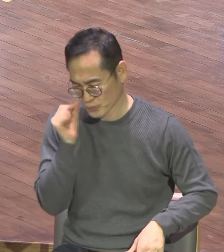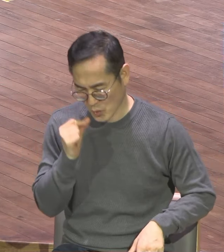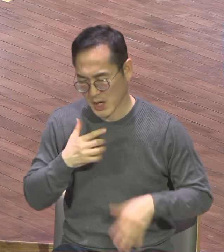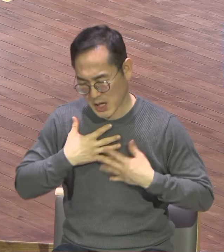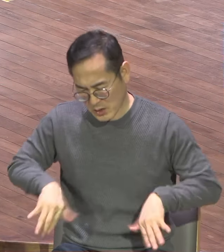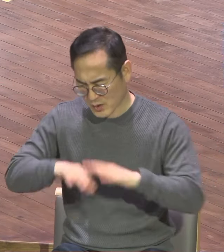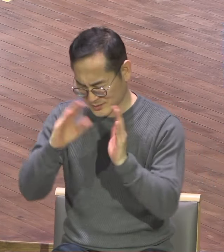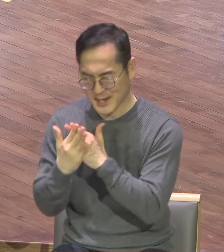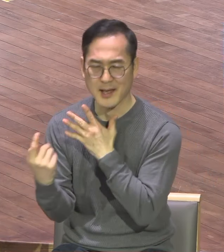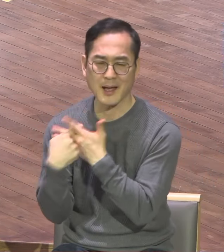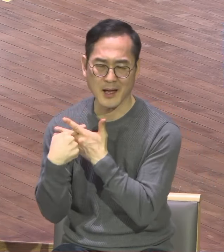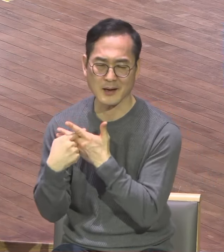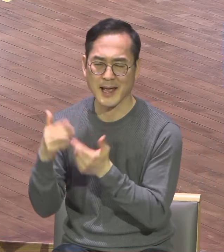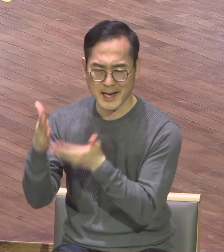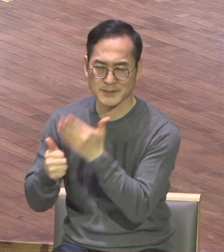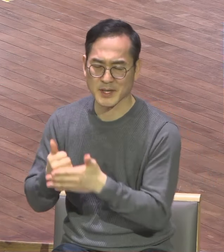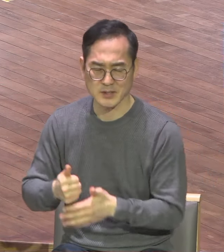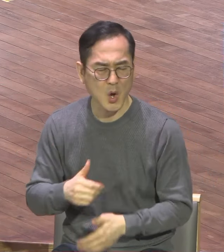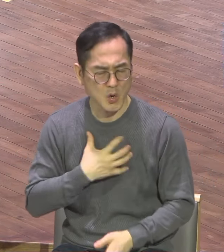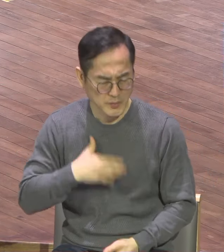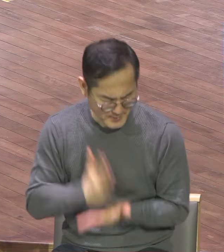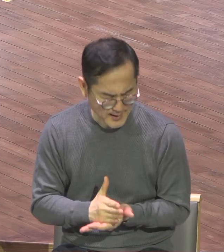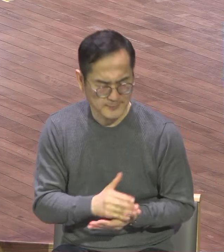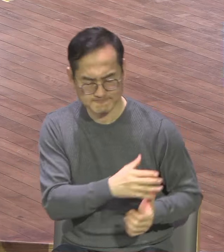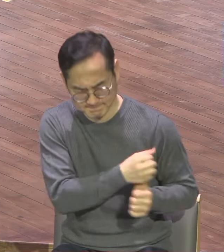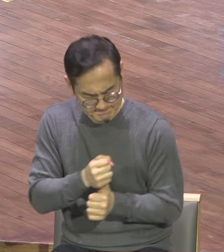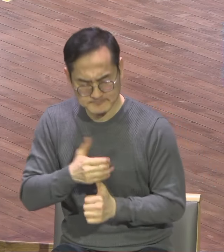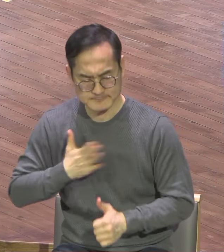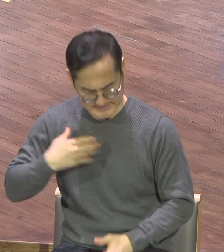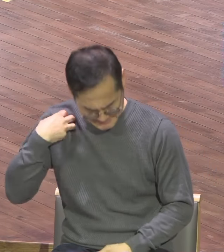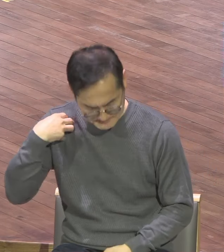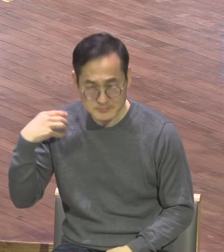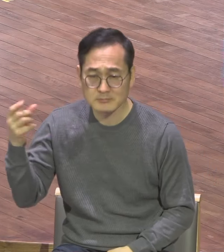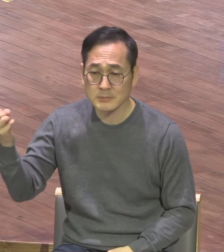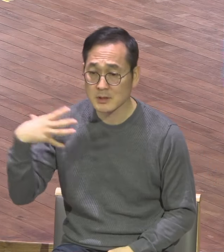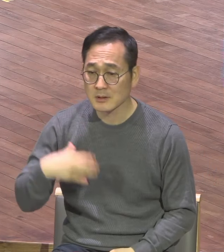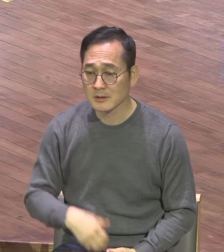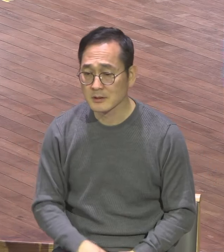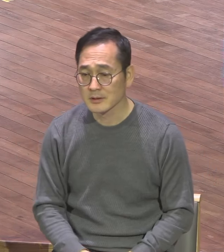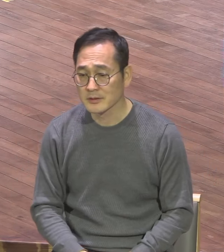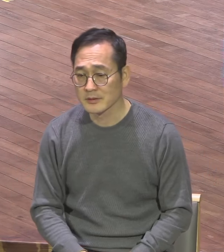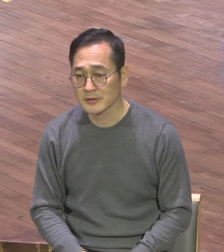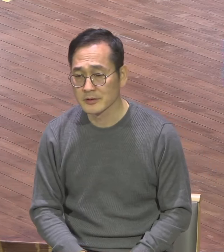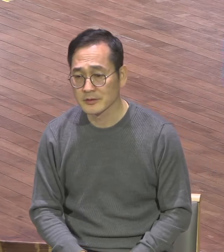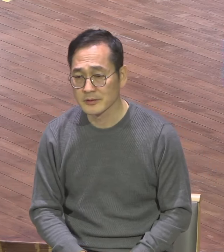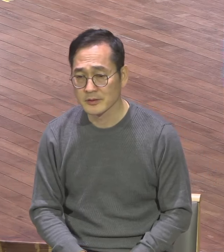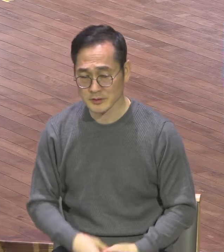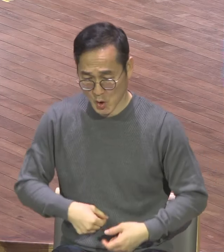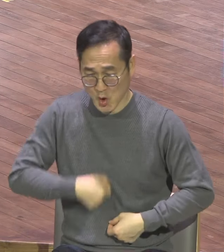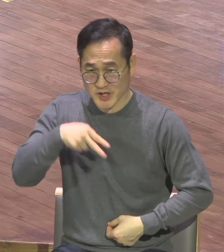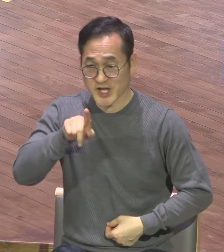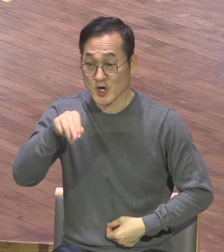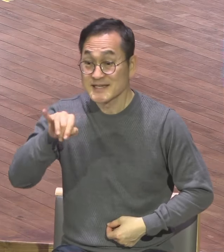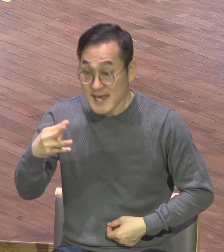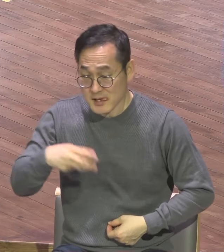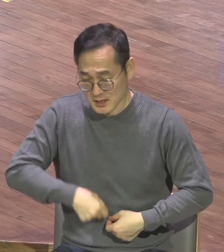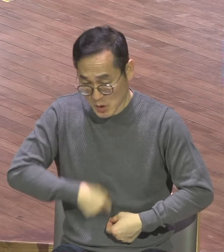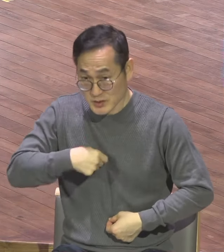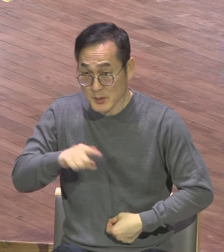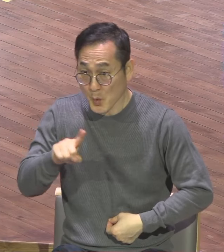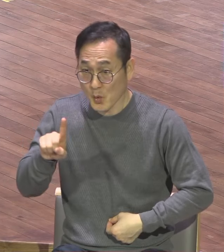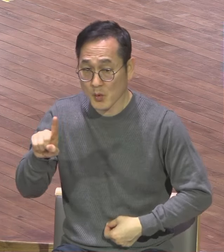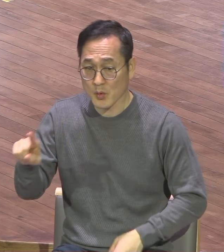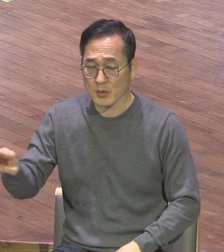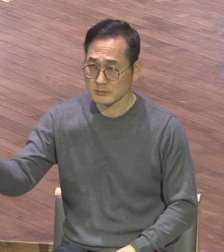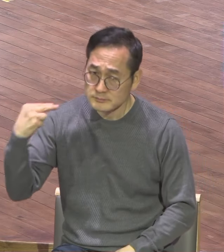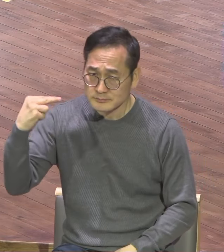아시고 하나님이 책임져서 해결해 주신다. 인자하심. 성실하심은요, 우리를 향하신